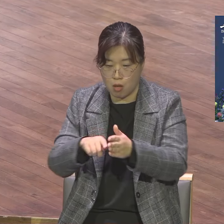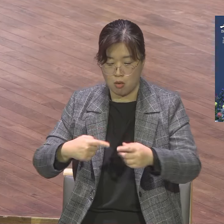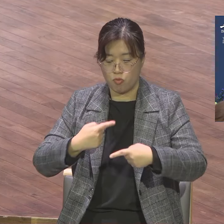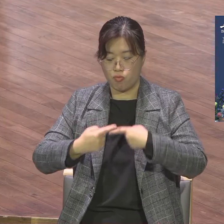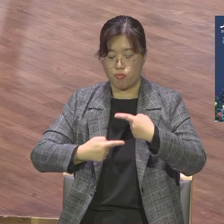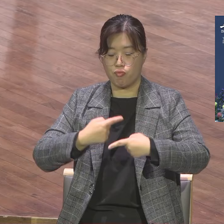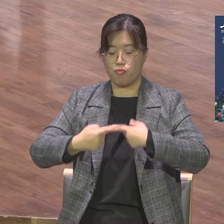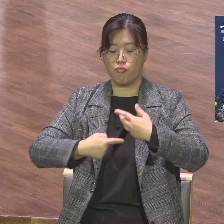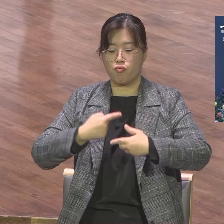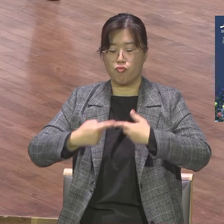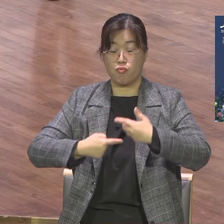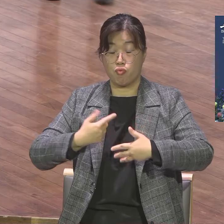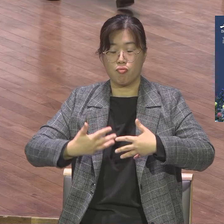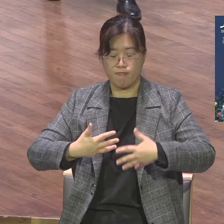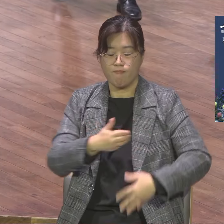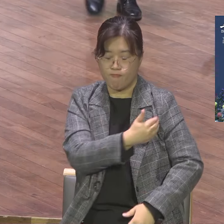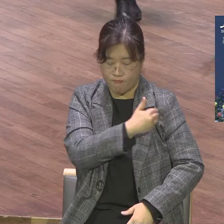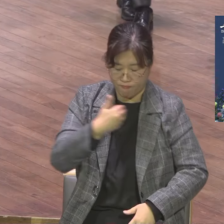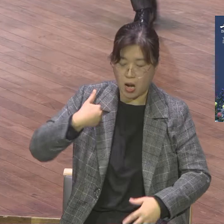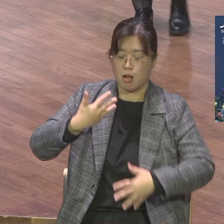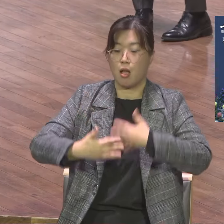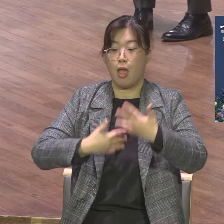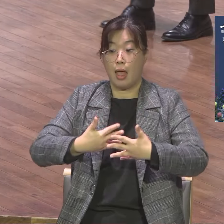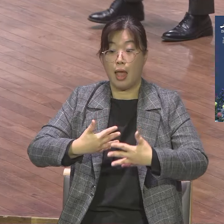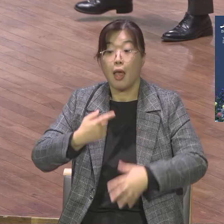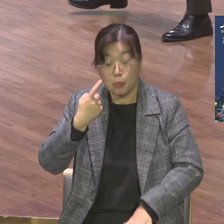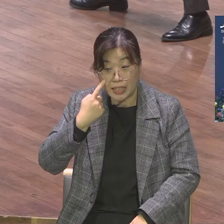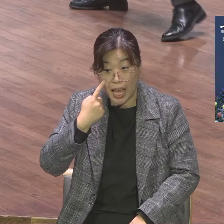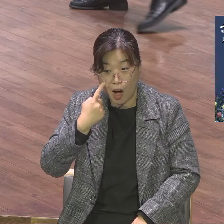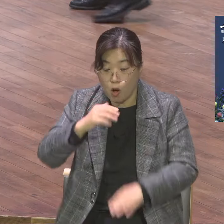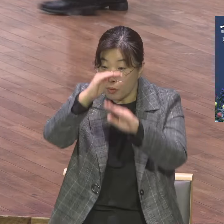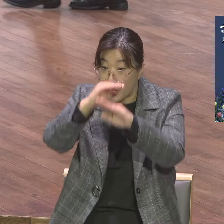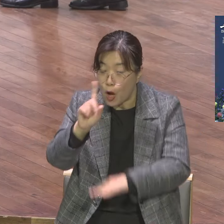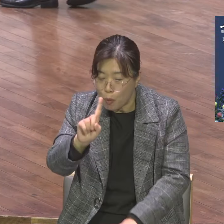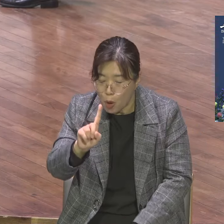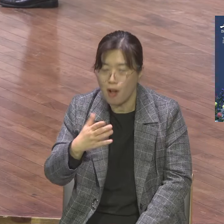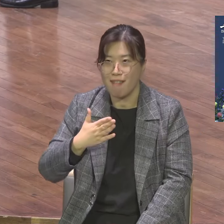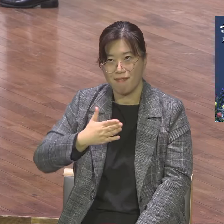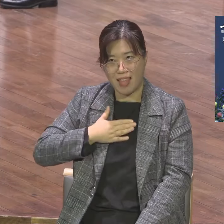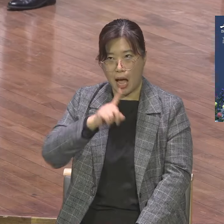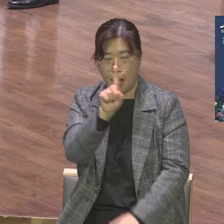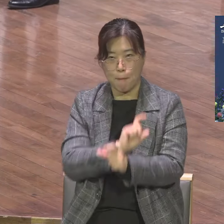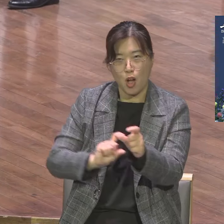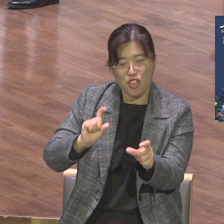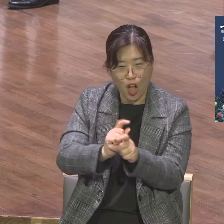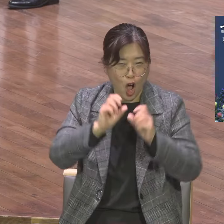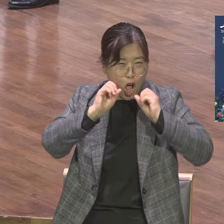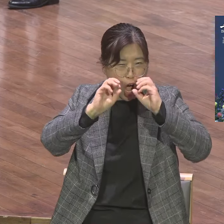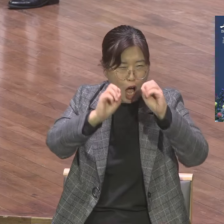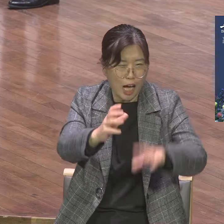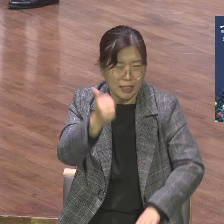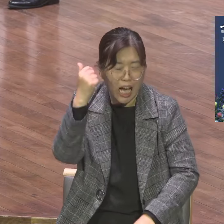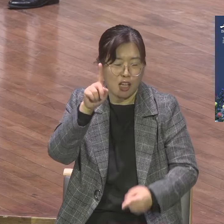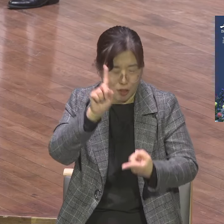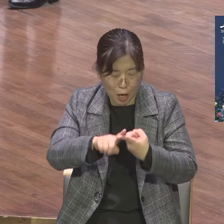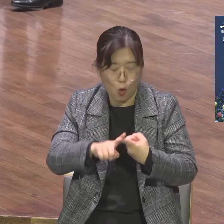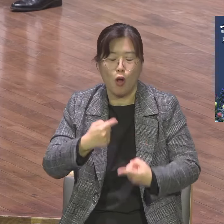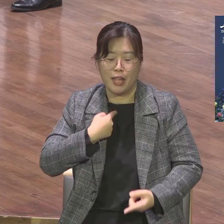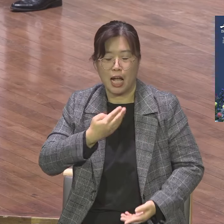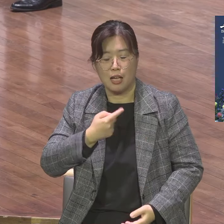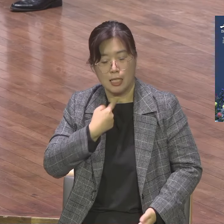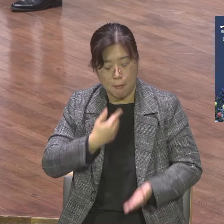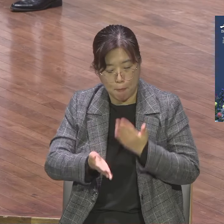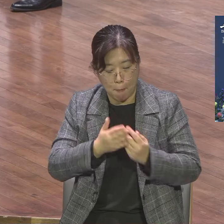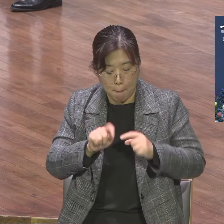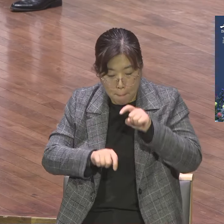캠프 현장 한 번 더 이 일의 주역이 되게 하여 주옵소서. 흔들리지 않고 영적 확신의 삶을 살게 하여 주옵소서.